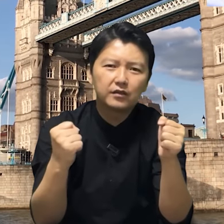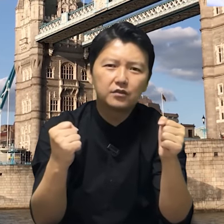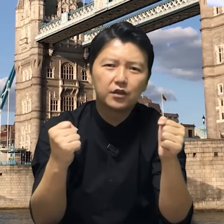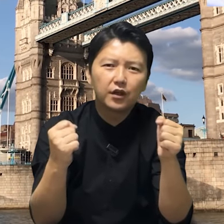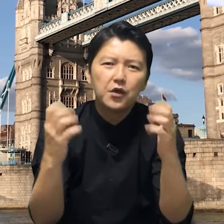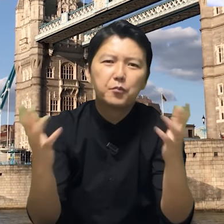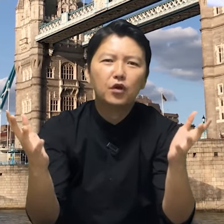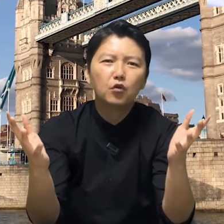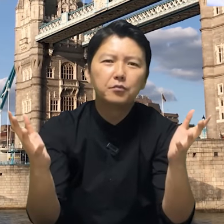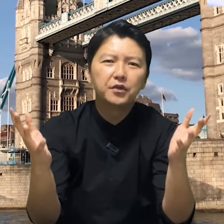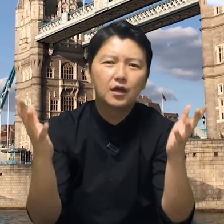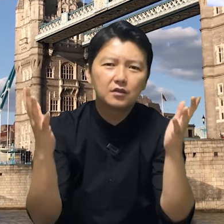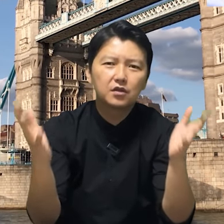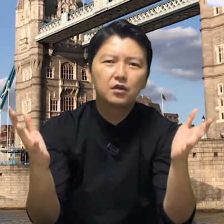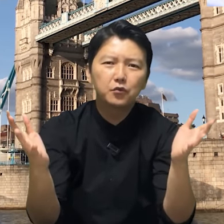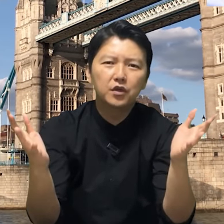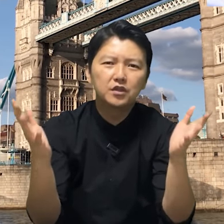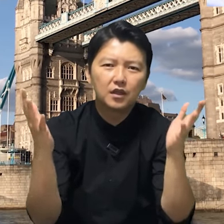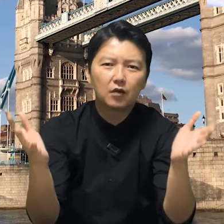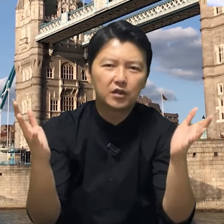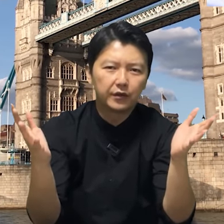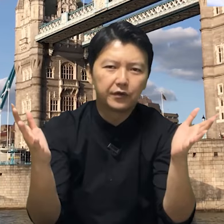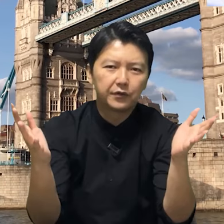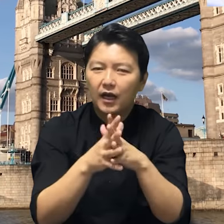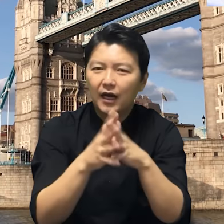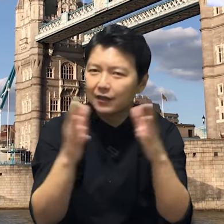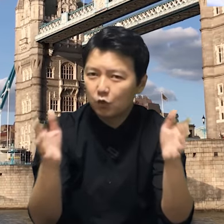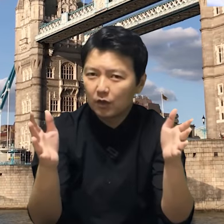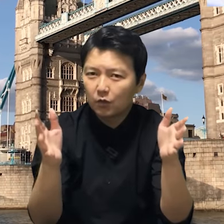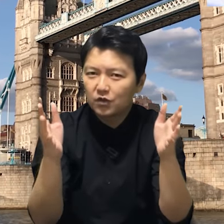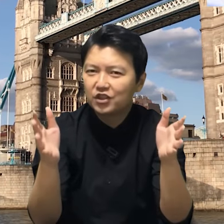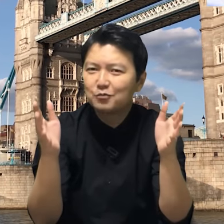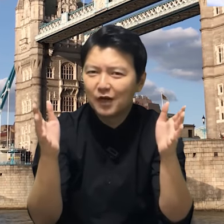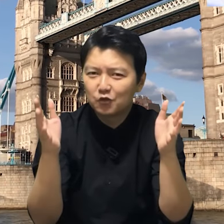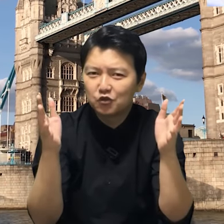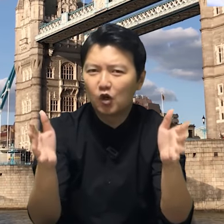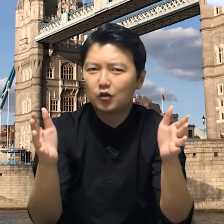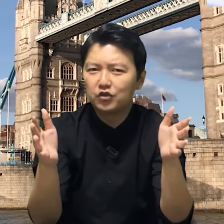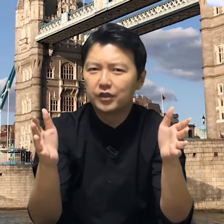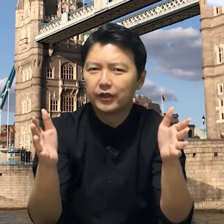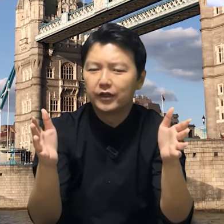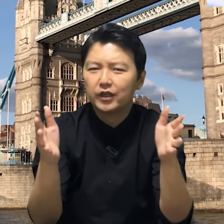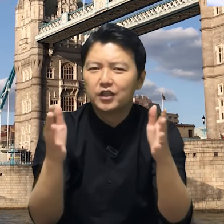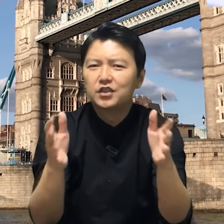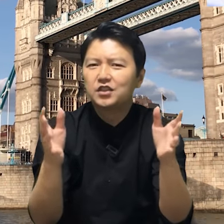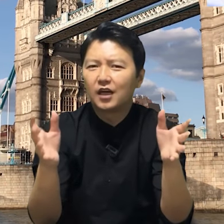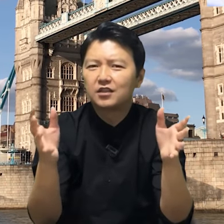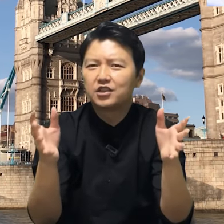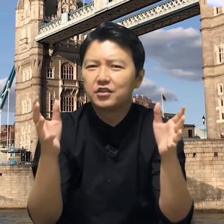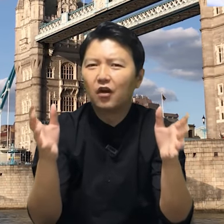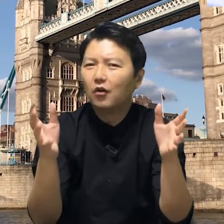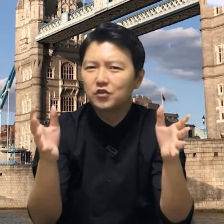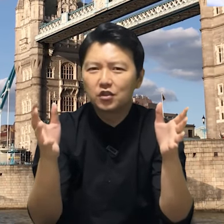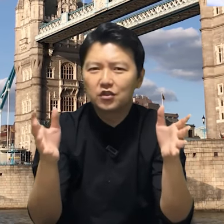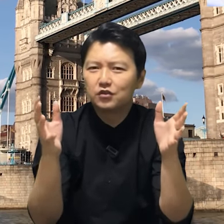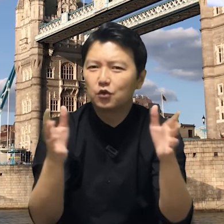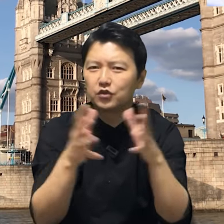때렸는데 병원비가 천위엔이나 나왔대요. 한화로 20만원 좌우인데 그 당시엔 엄청 큰